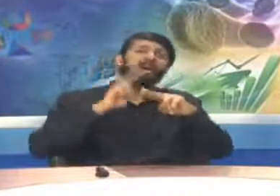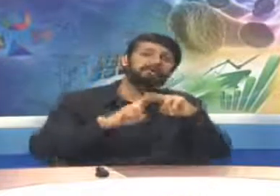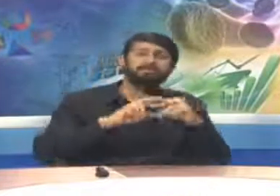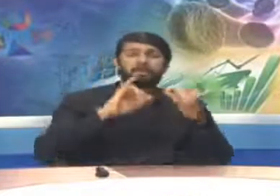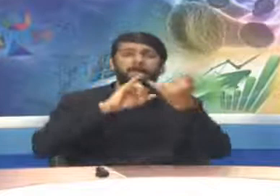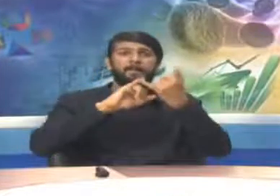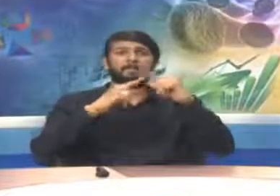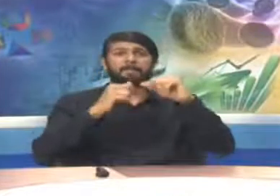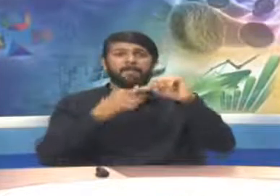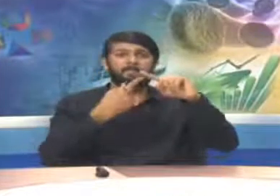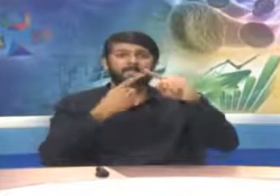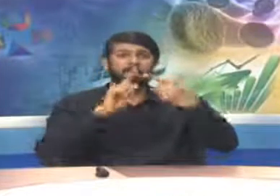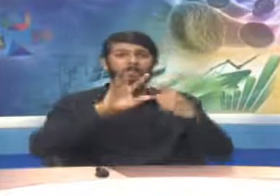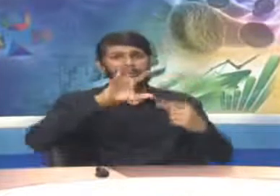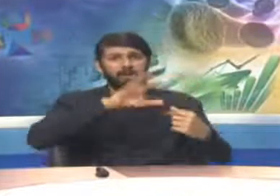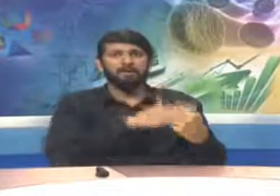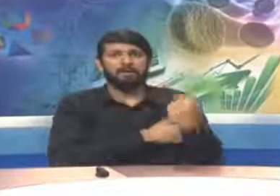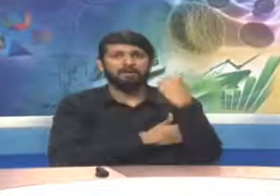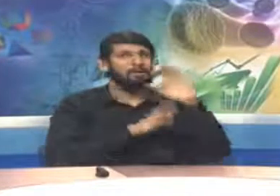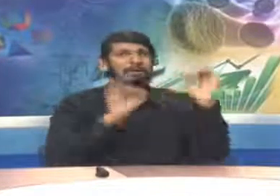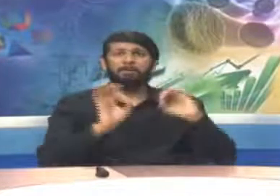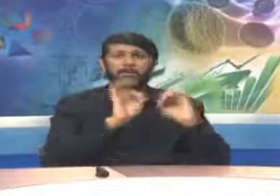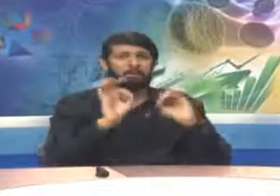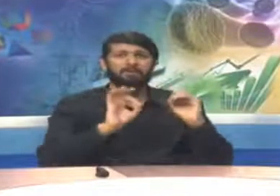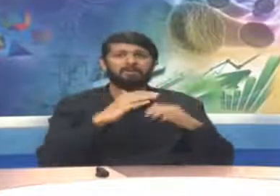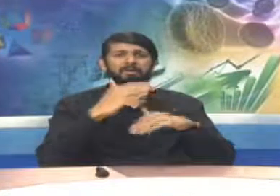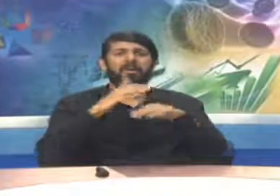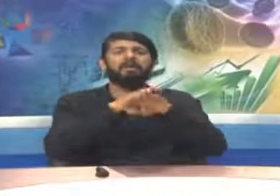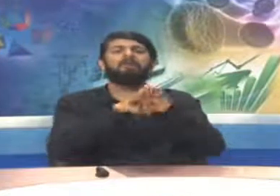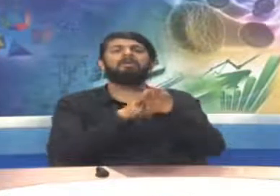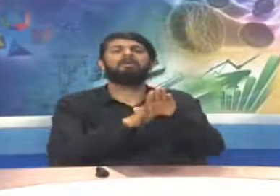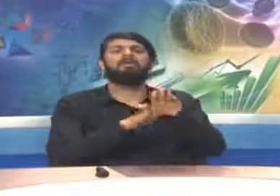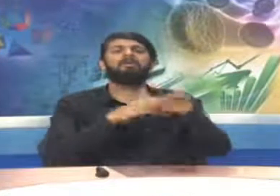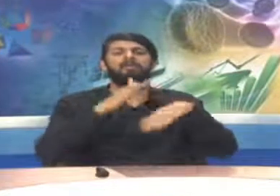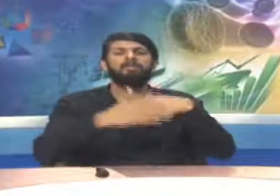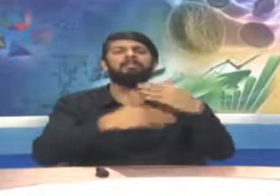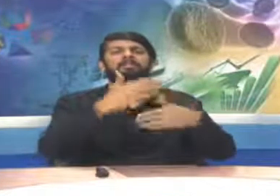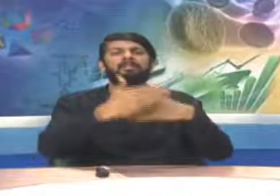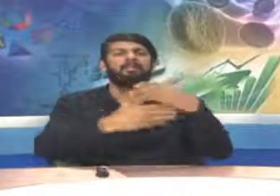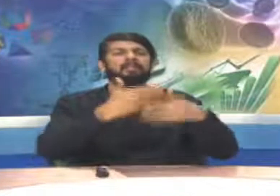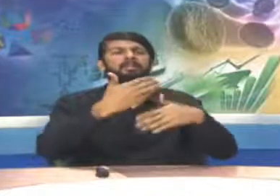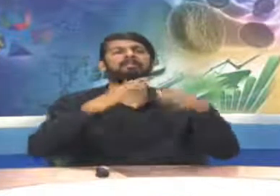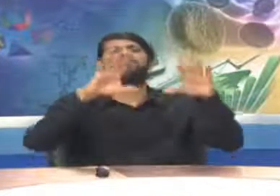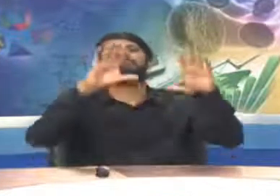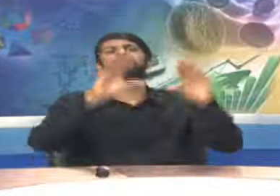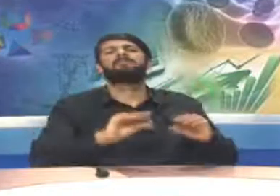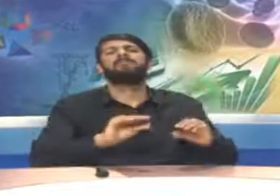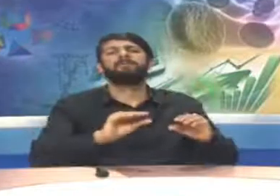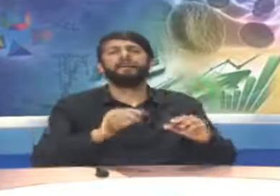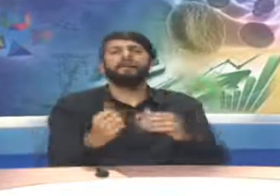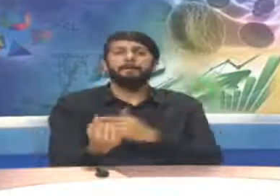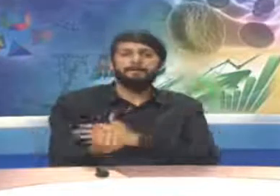of state, for example, slowly, gradually, the state would go the whole